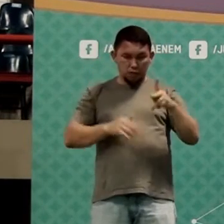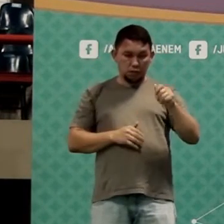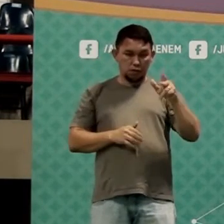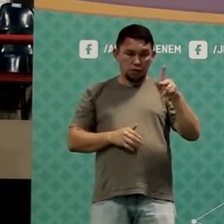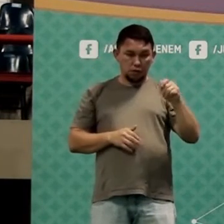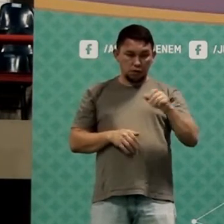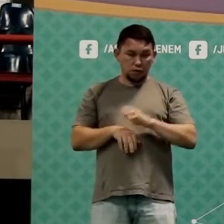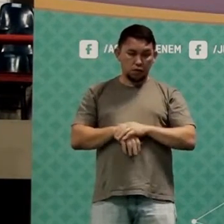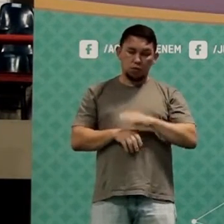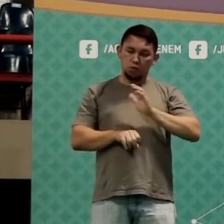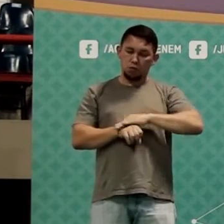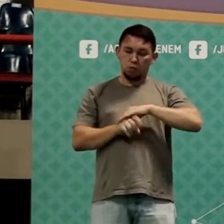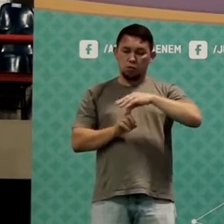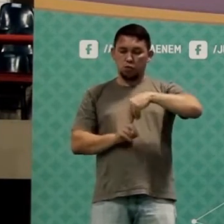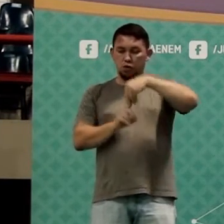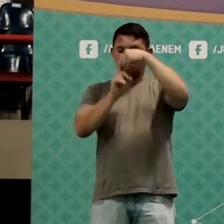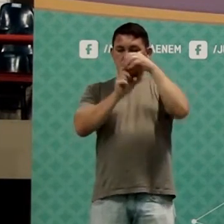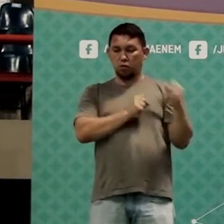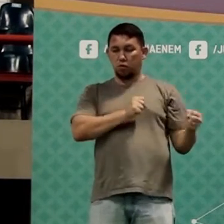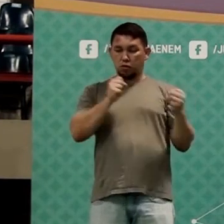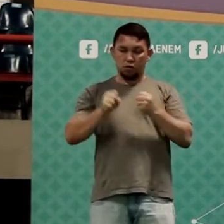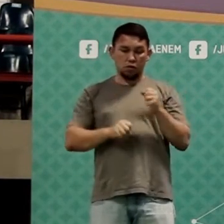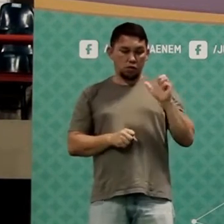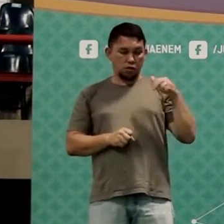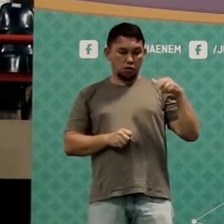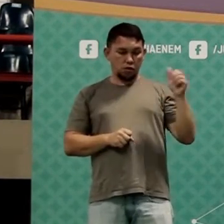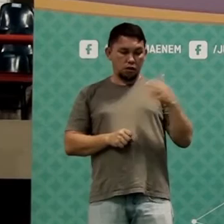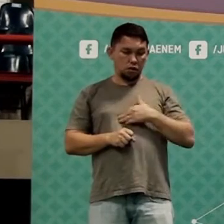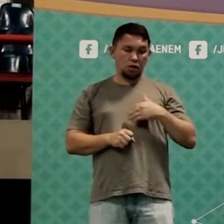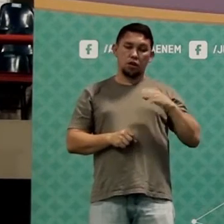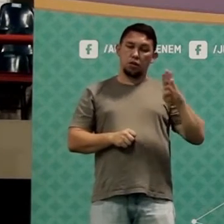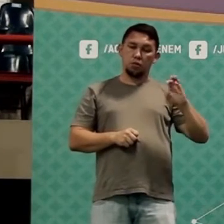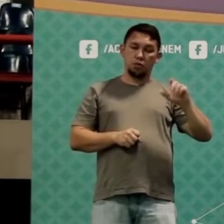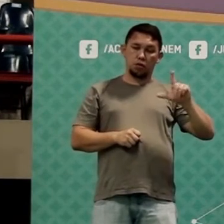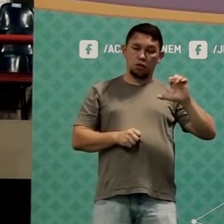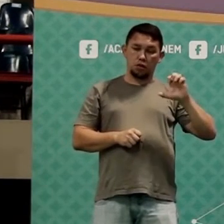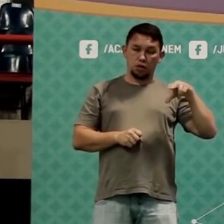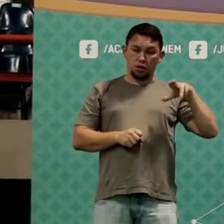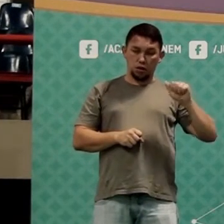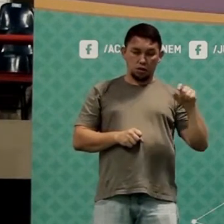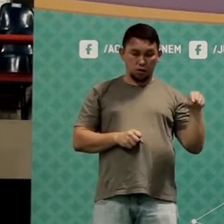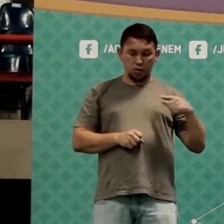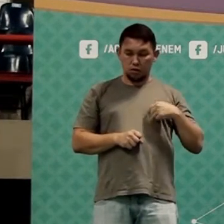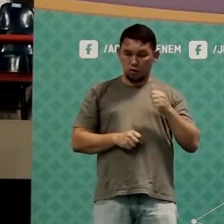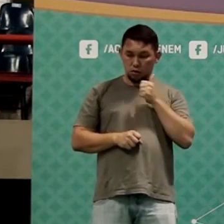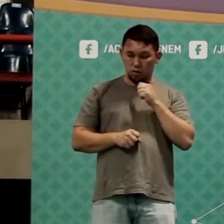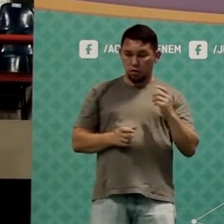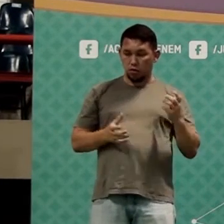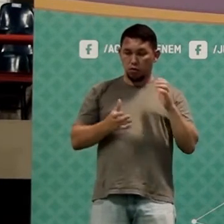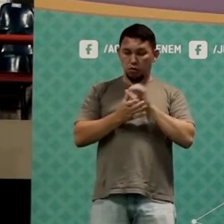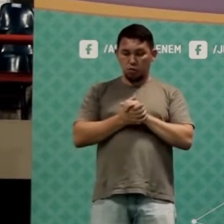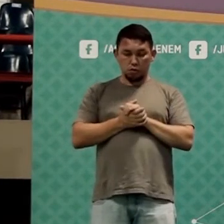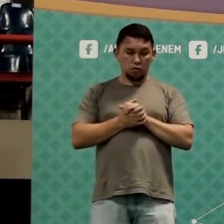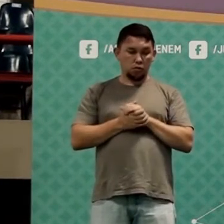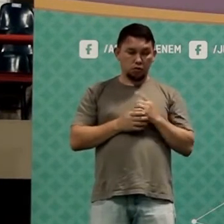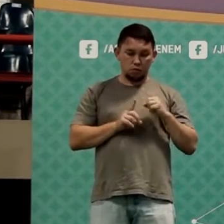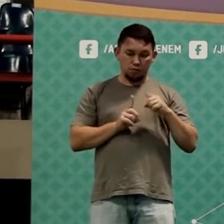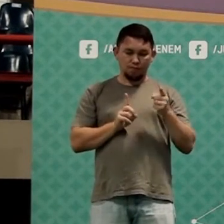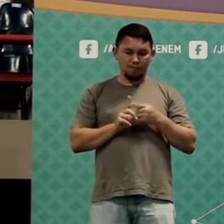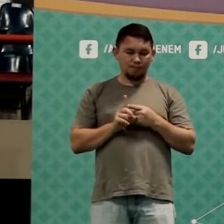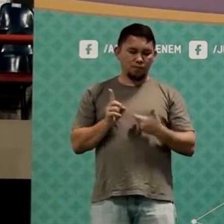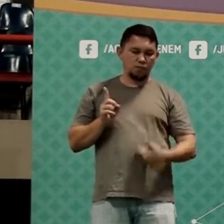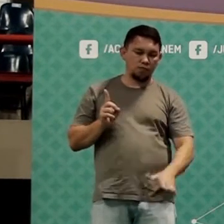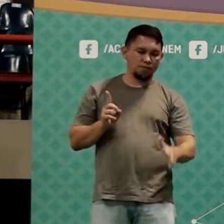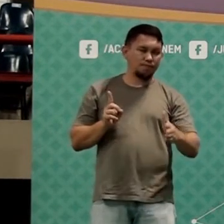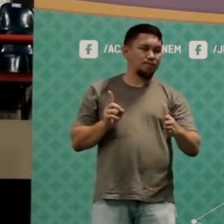é ato de supremacia. Professor, e Ana Bolena, ele casou com ela? Casou. Só que ela não conseguiu manter a gestação, ó.